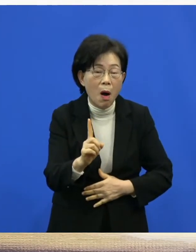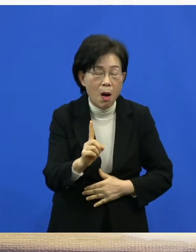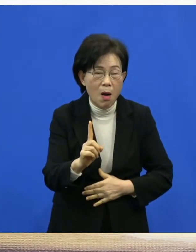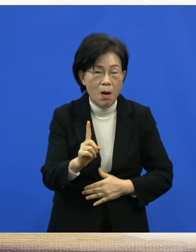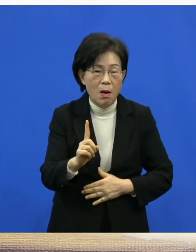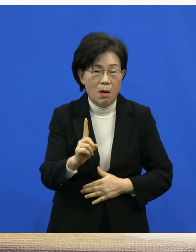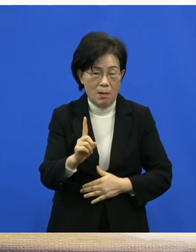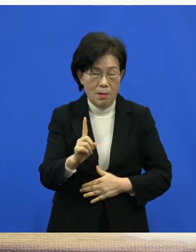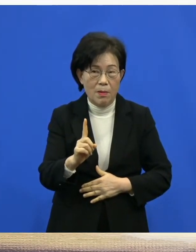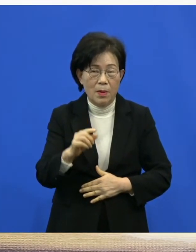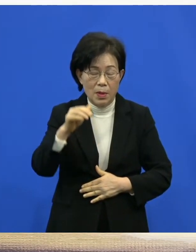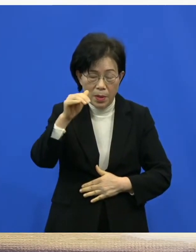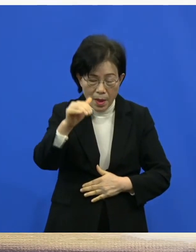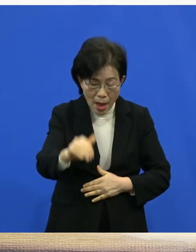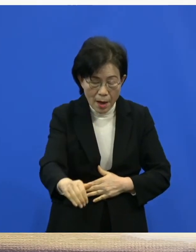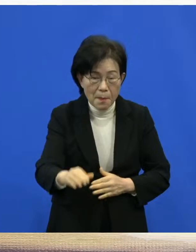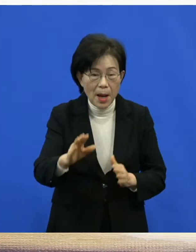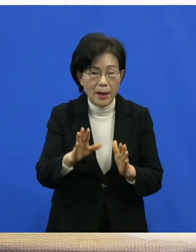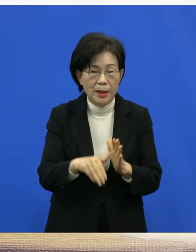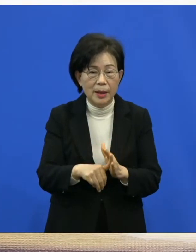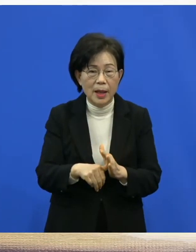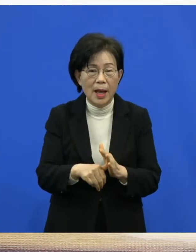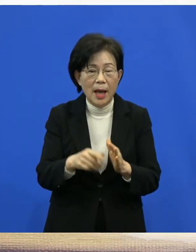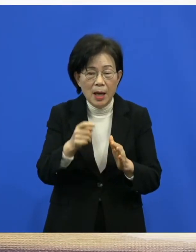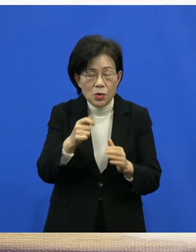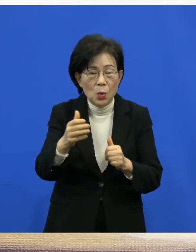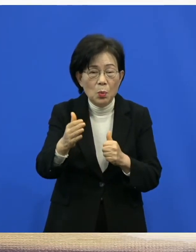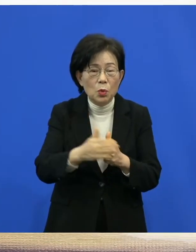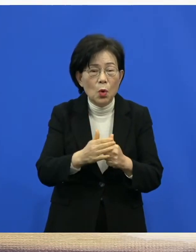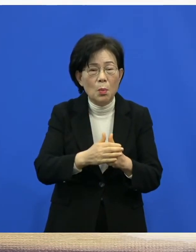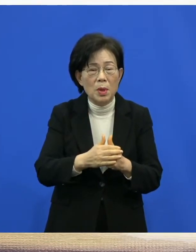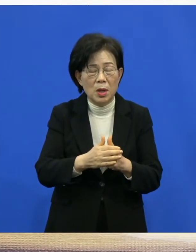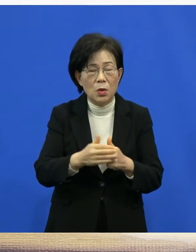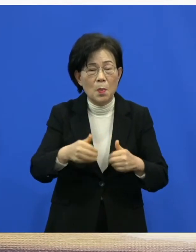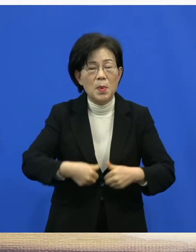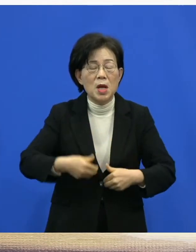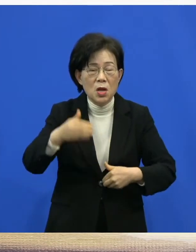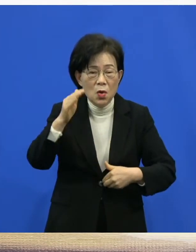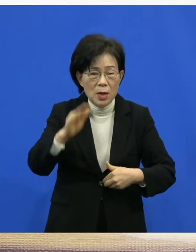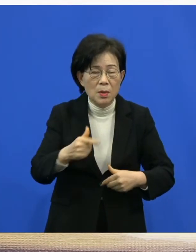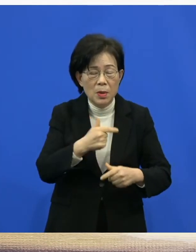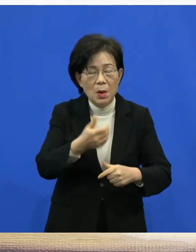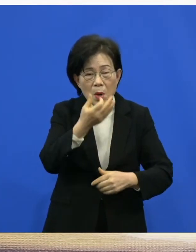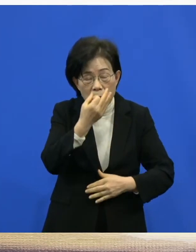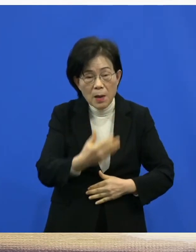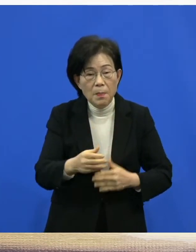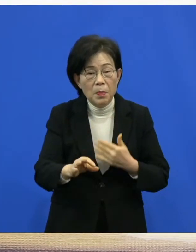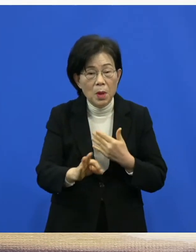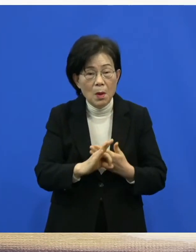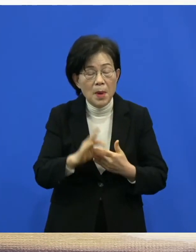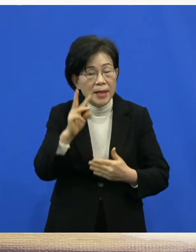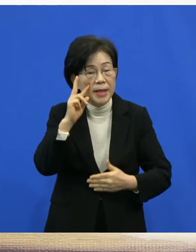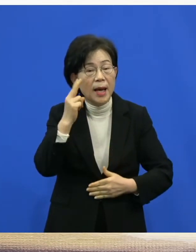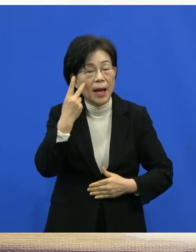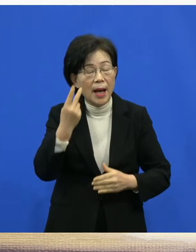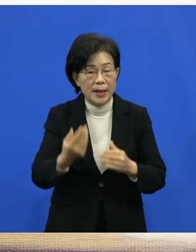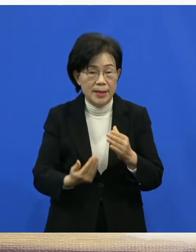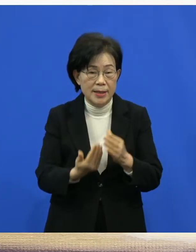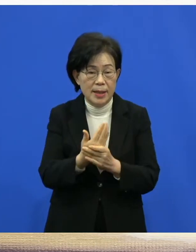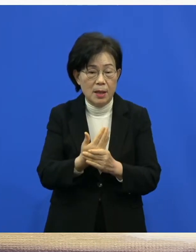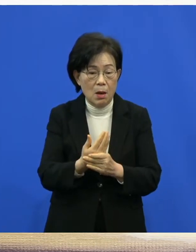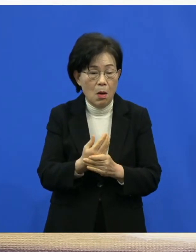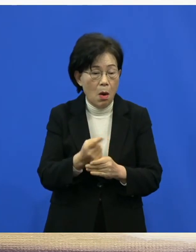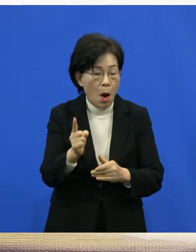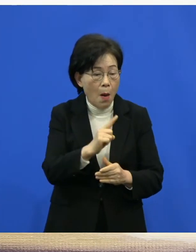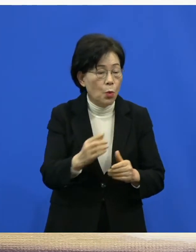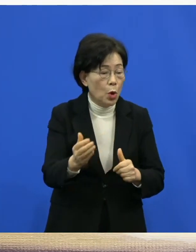여기에 달려있어요. 내리막길에서 나온 작은 도움이라도 절실해요. 근데 너무 힘들면 착시현상이 일어나요. 아무거나 붙들려고